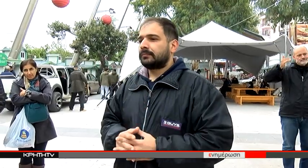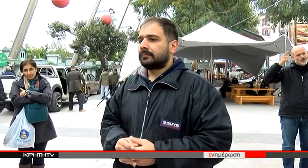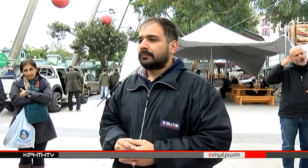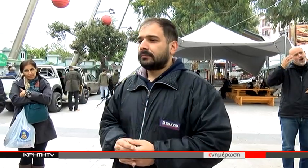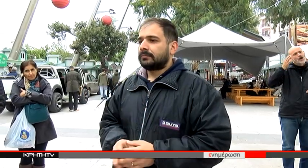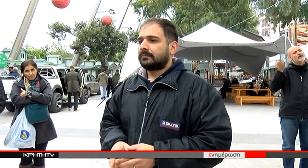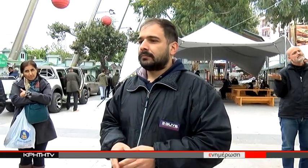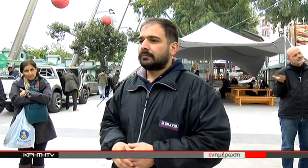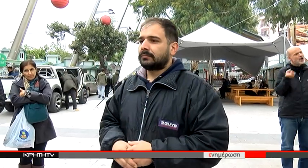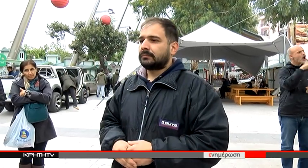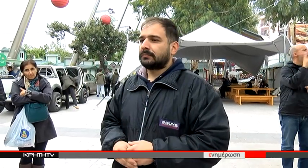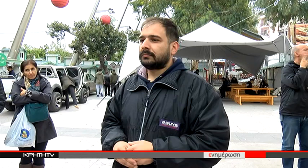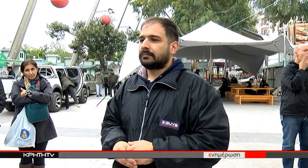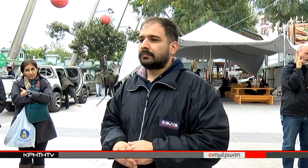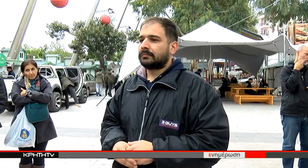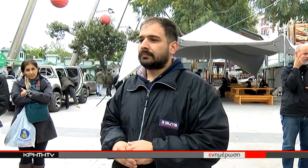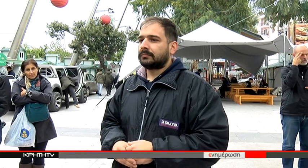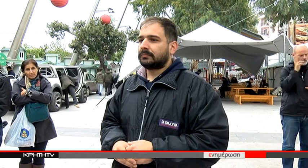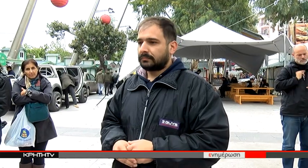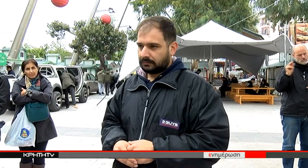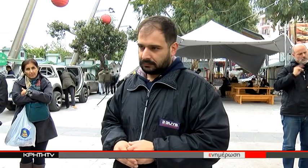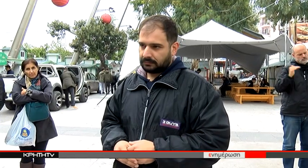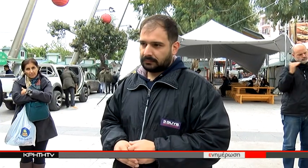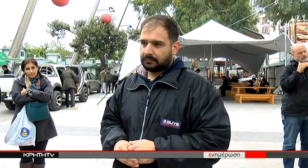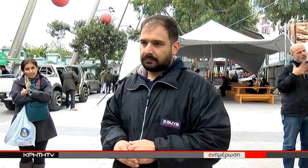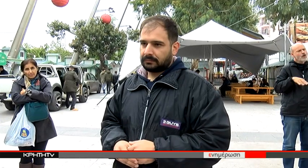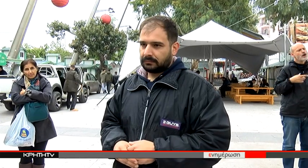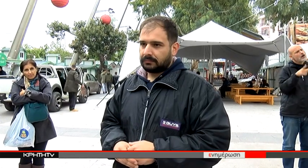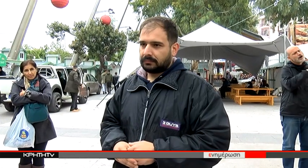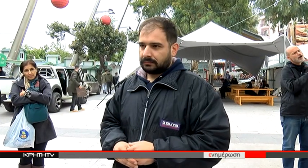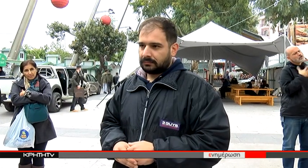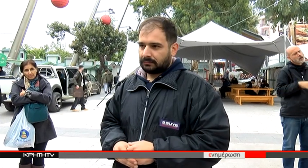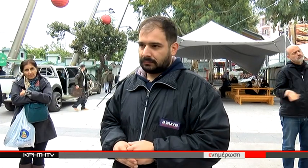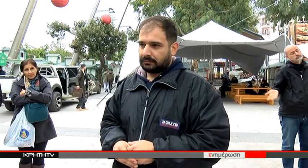ενημέρωσης, όχι μόνο το 7 λεπτό δελτίο ειδήσεων. Θέλουμε και σειρές και υποτιτλισμό